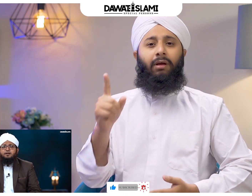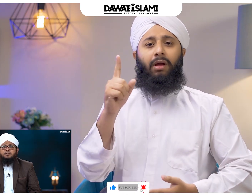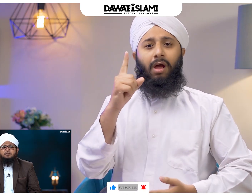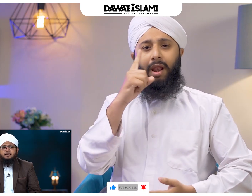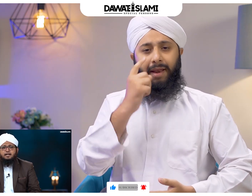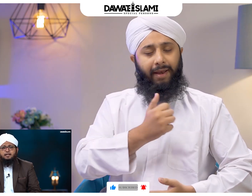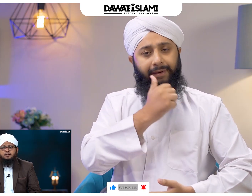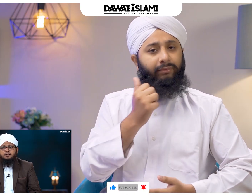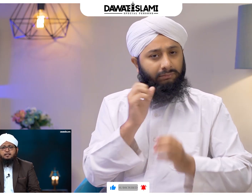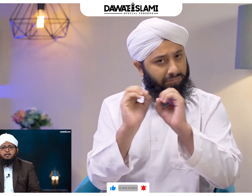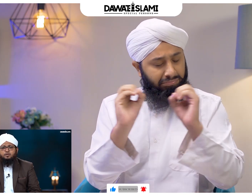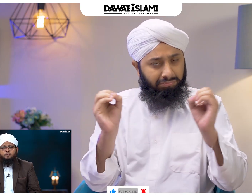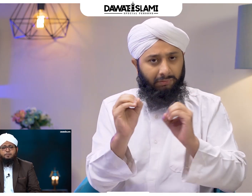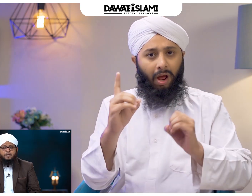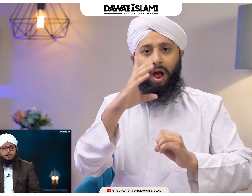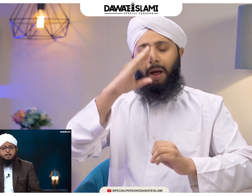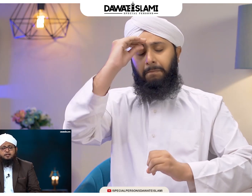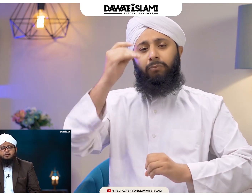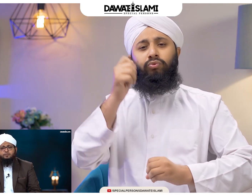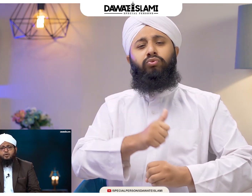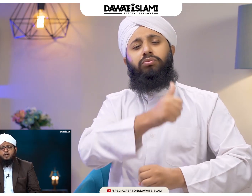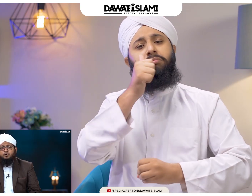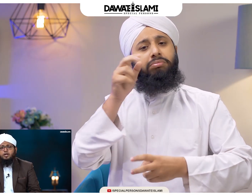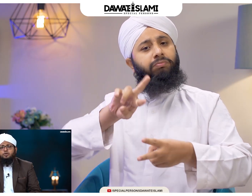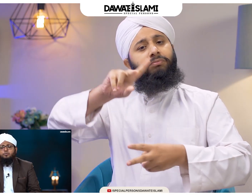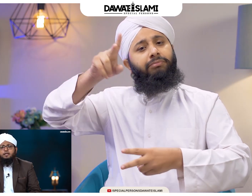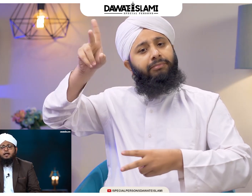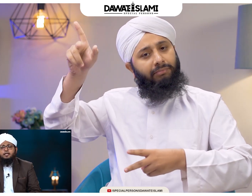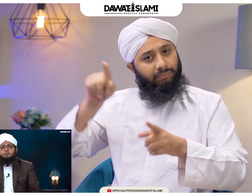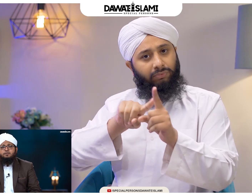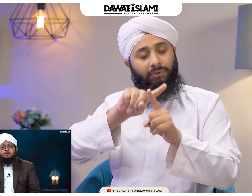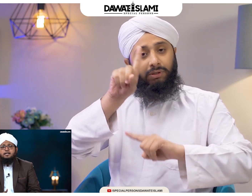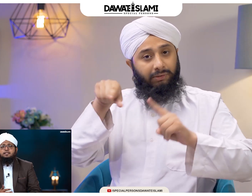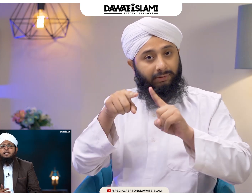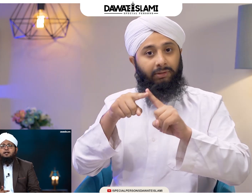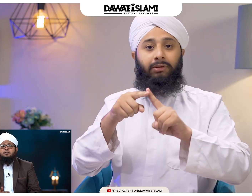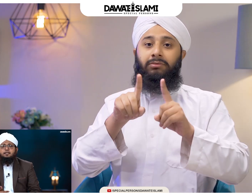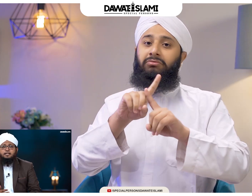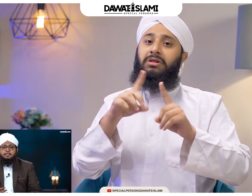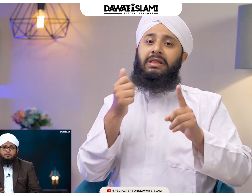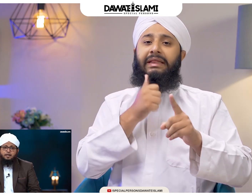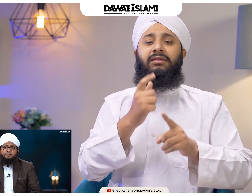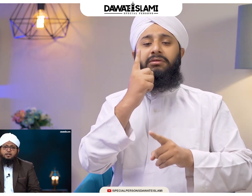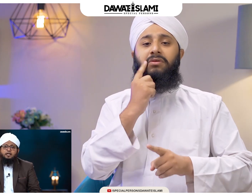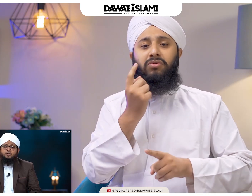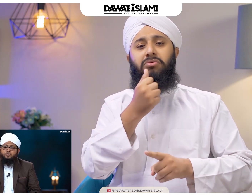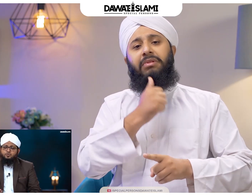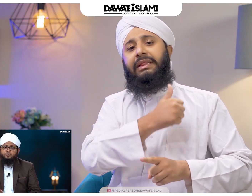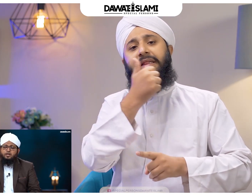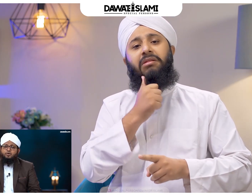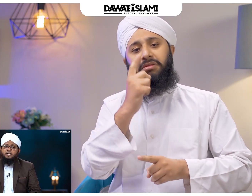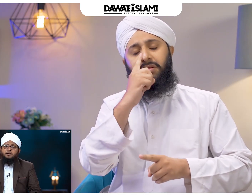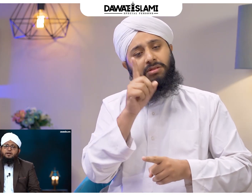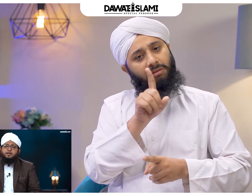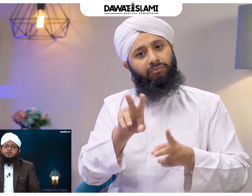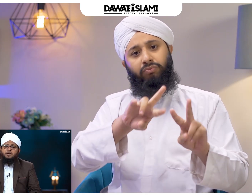या वो परवरिश से इनकार कर देती है तो फिर पर नानी, वो ना हो तो फिर ये हक़ परवरिश आ जाएगा दादी के पास। तो यूँ